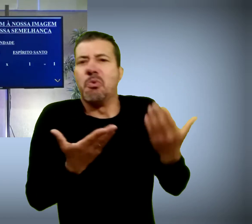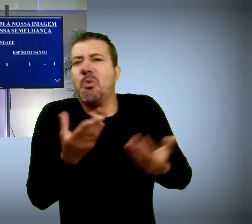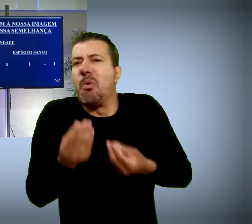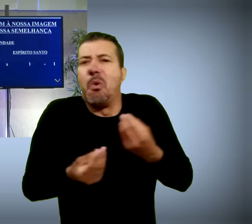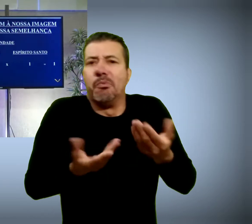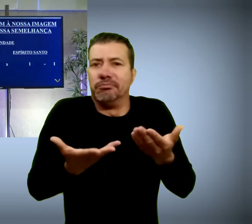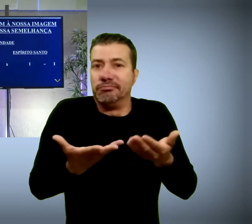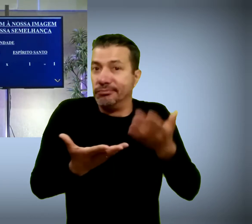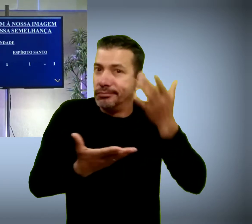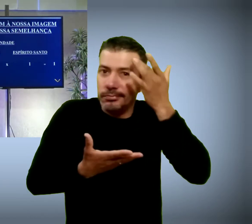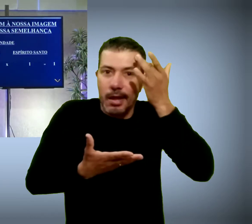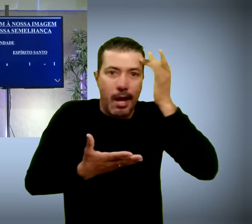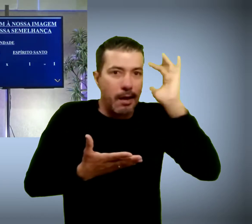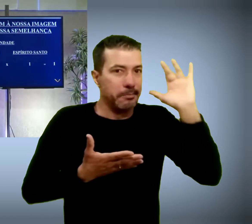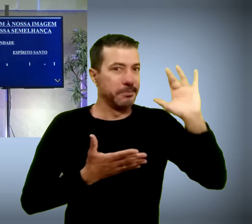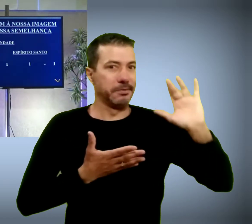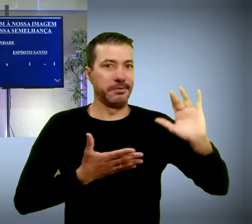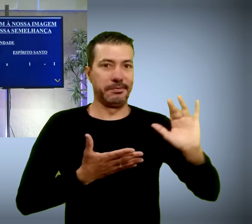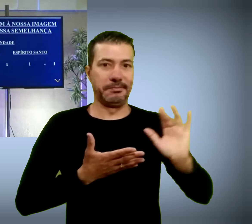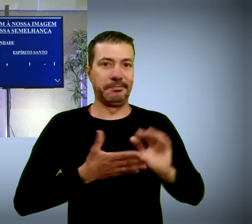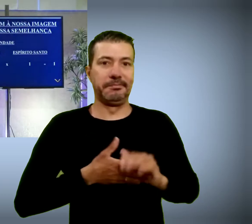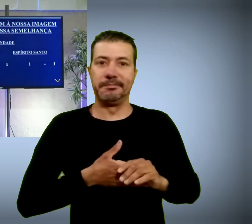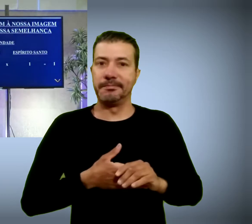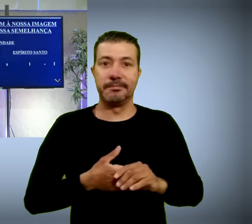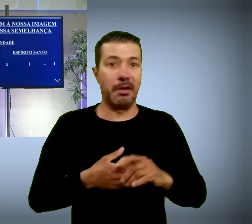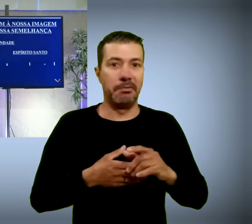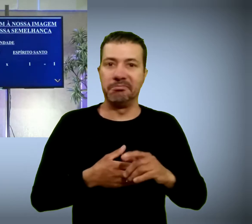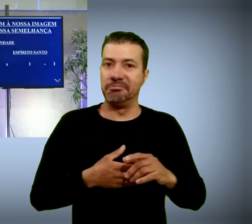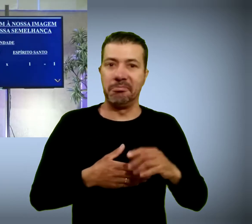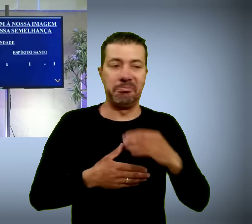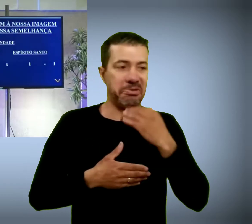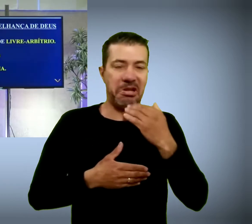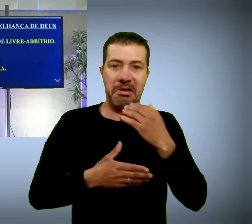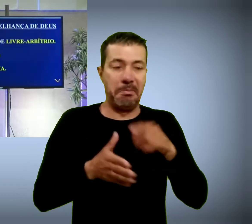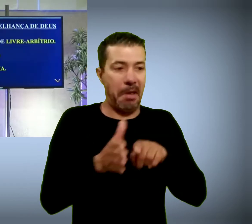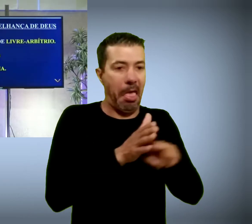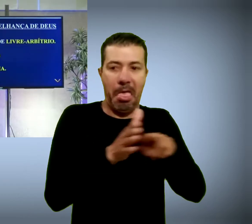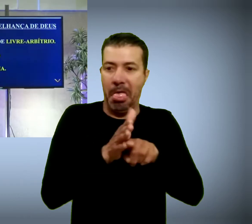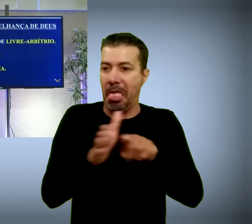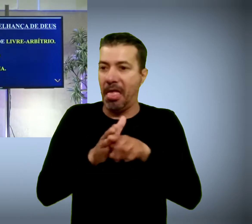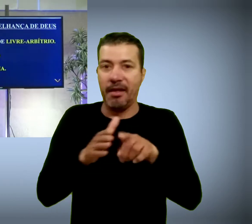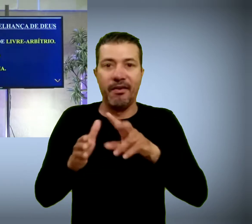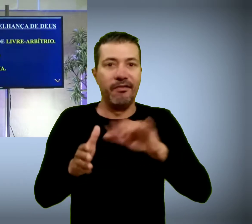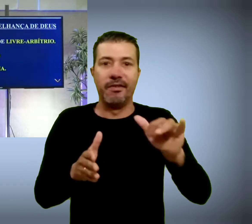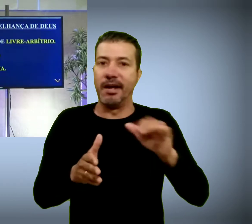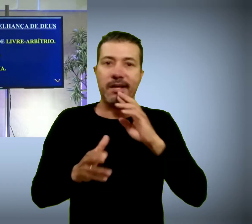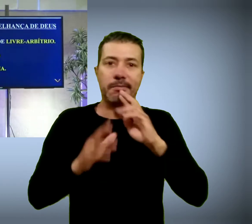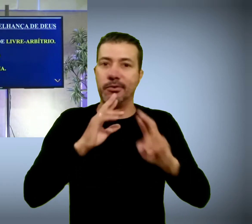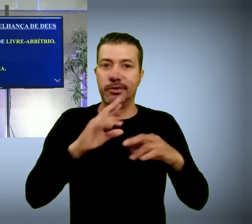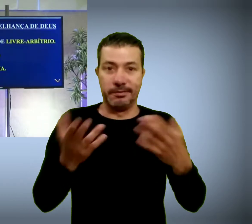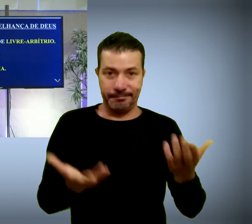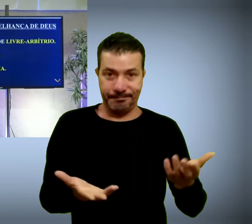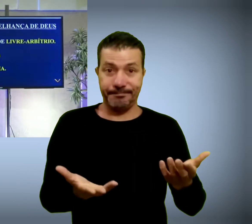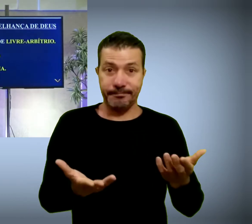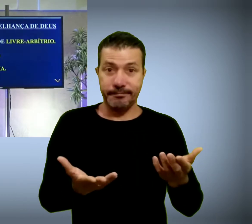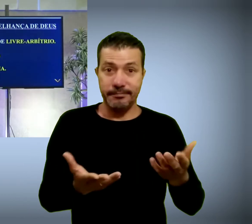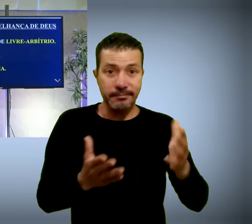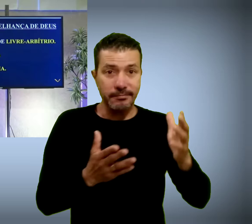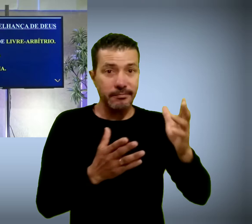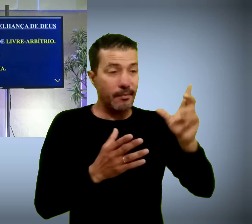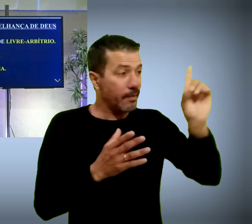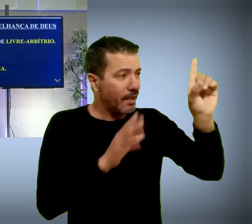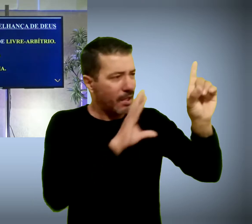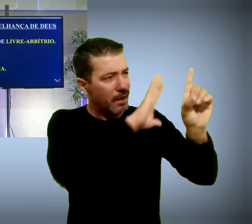gente? Ninguém sabe, tá? E não adianta perguntar, porque ninguém vai poder responder. A imagem e semelhança de